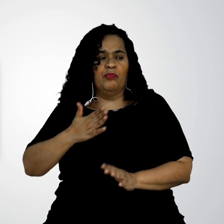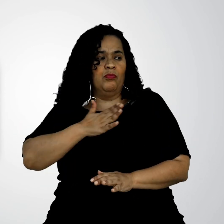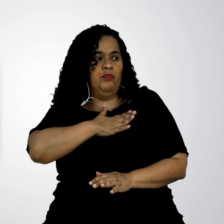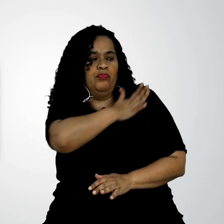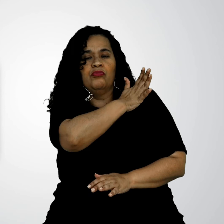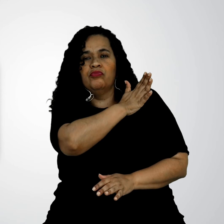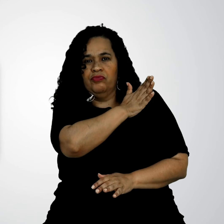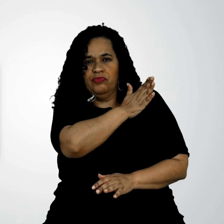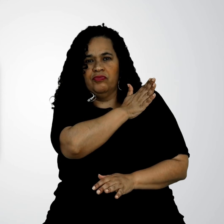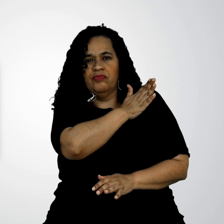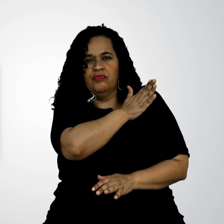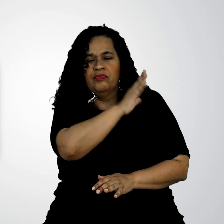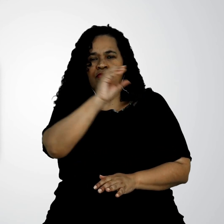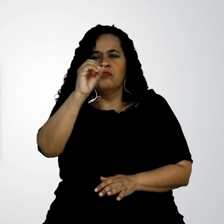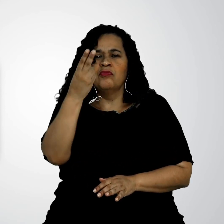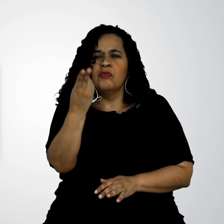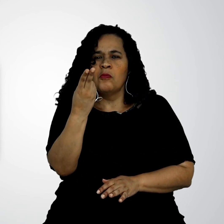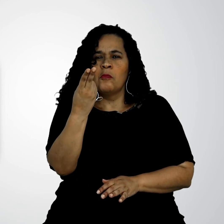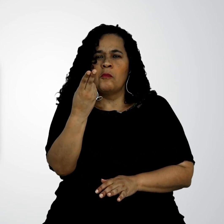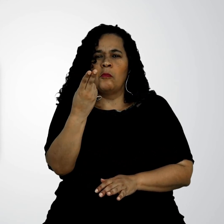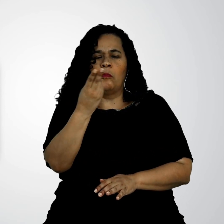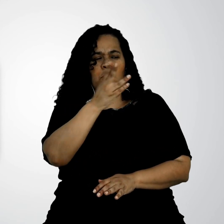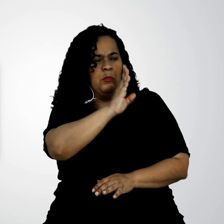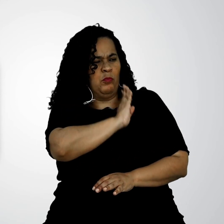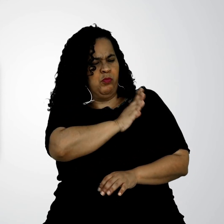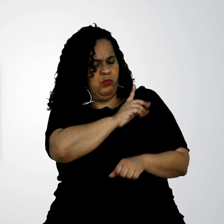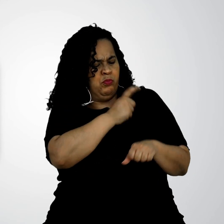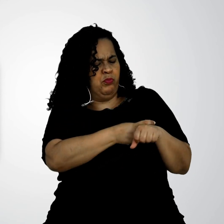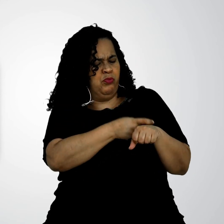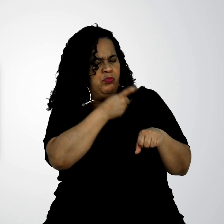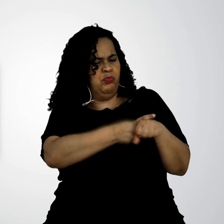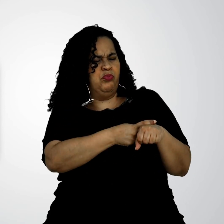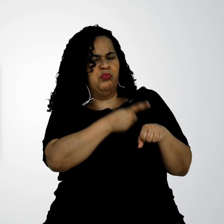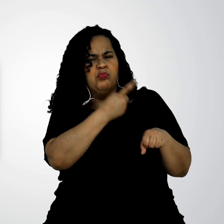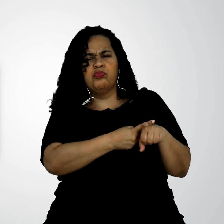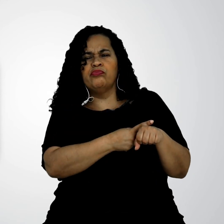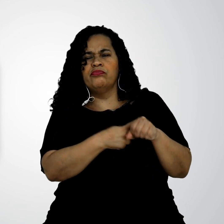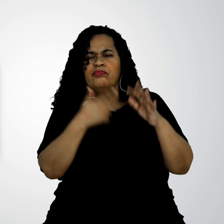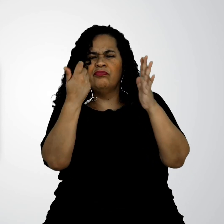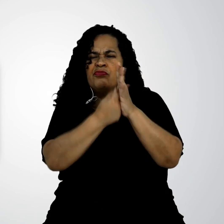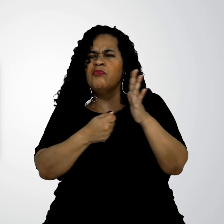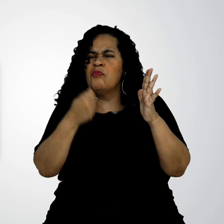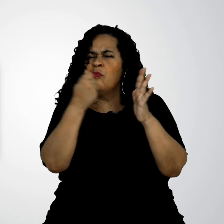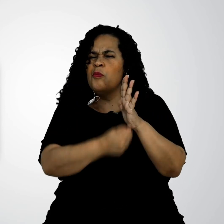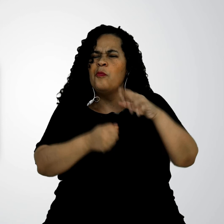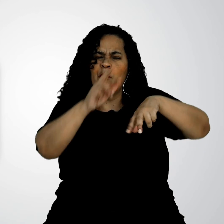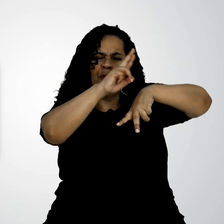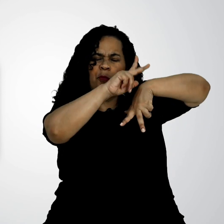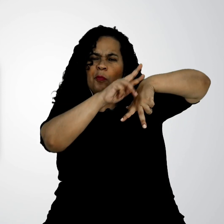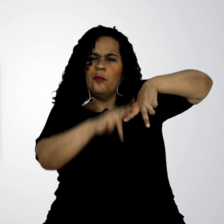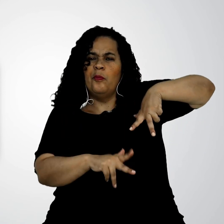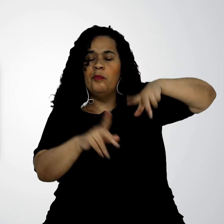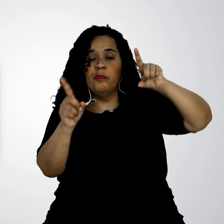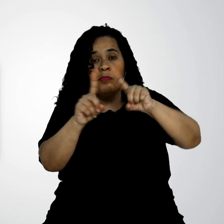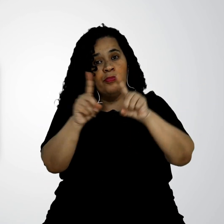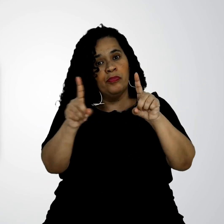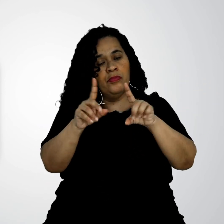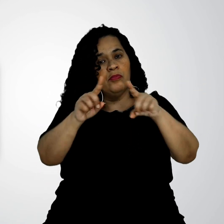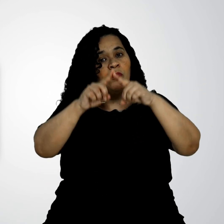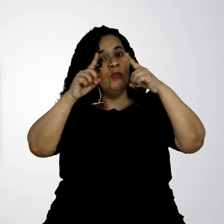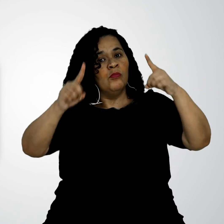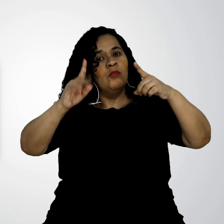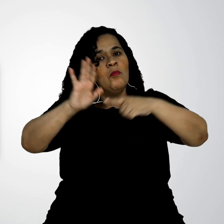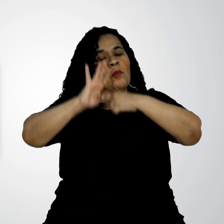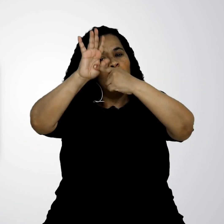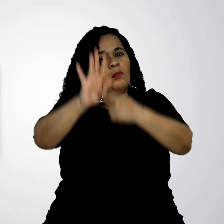só uma questão de endurecer porque eu tenho uma ideologia e eu luto contra a sua. Não é isso. É o fato de acreditar que aquilo que o